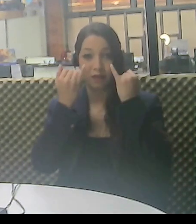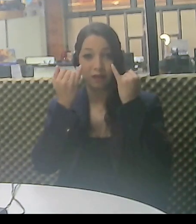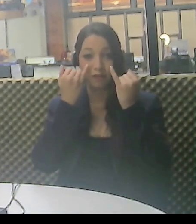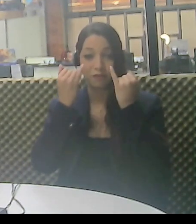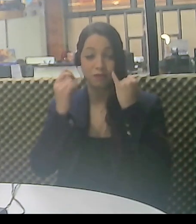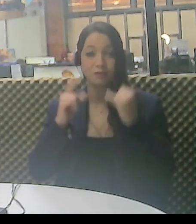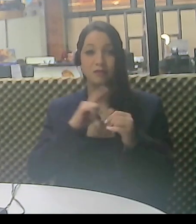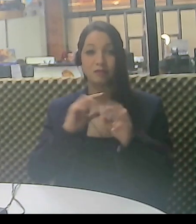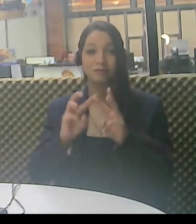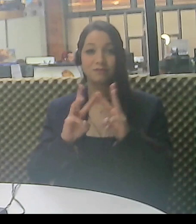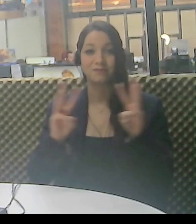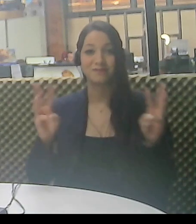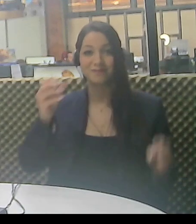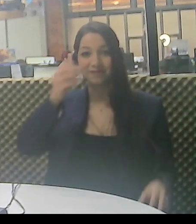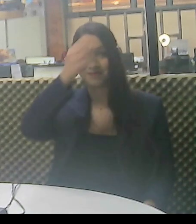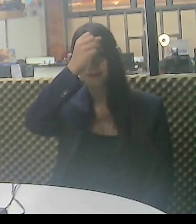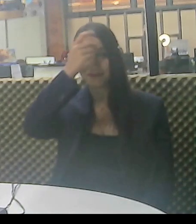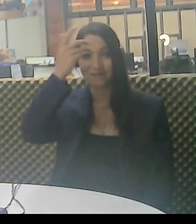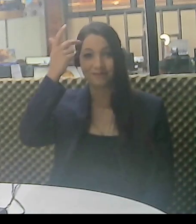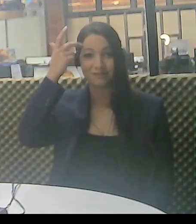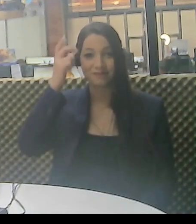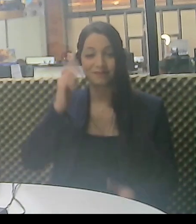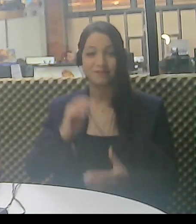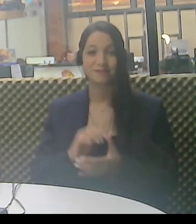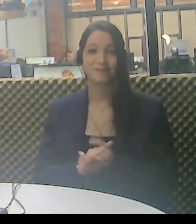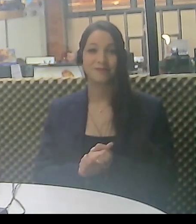você confere no portal da Prefeitura.